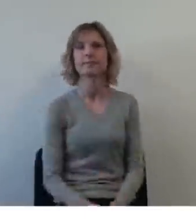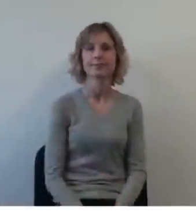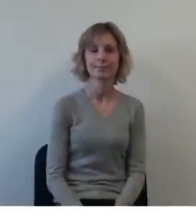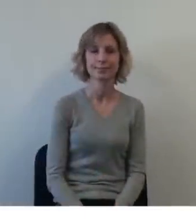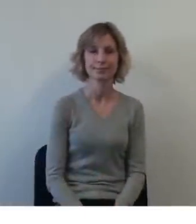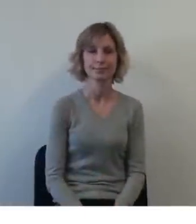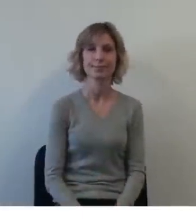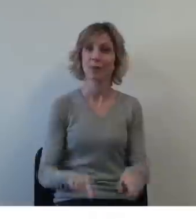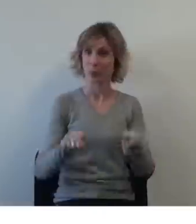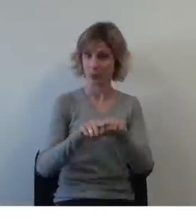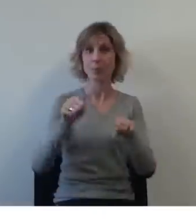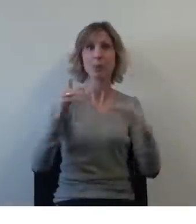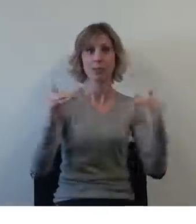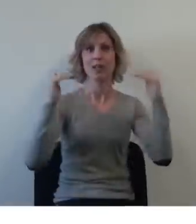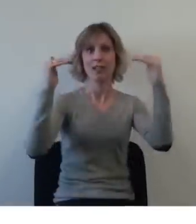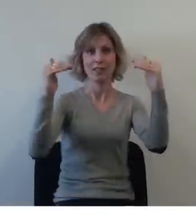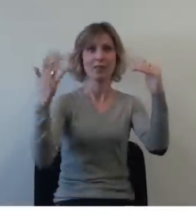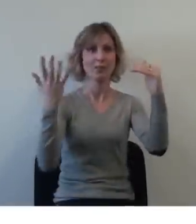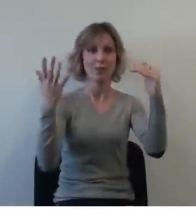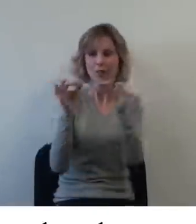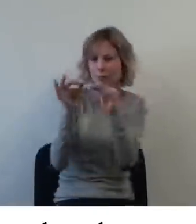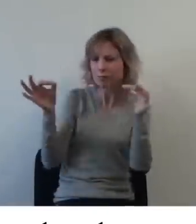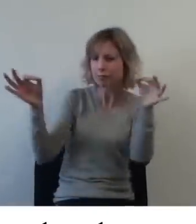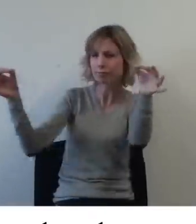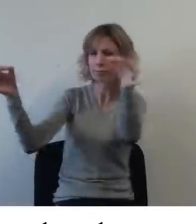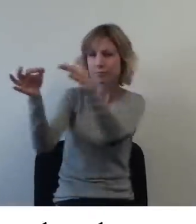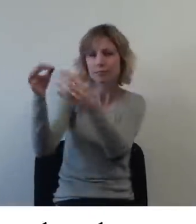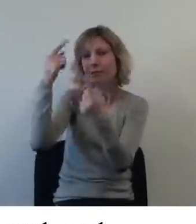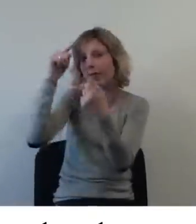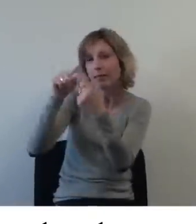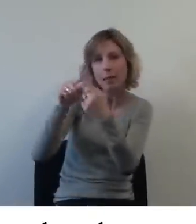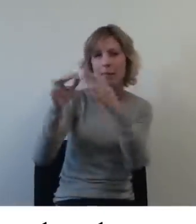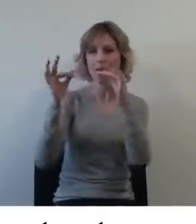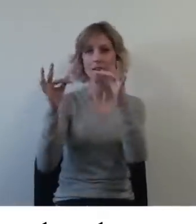Également au premier étage, un espace permanent est dédié à l'affaire Dreyfus.